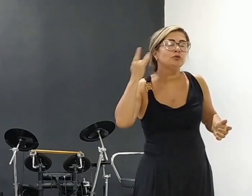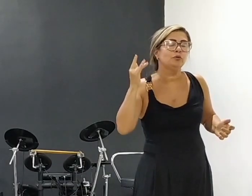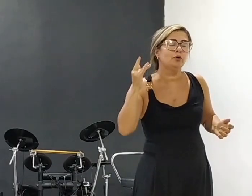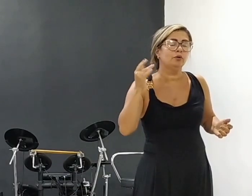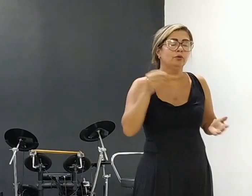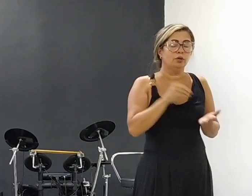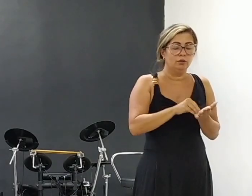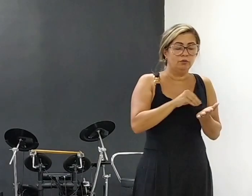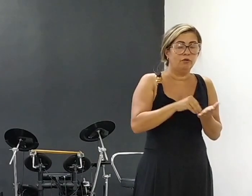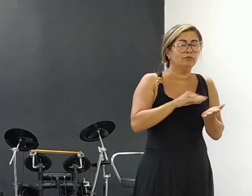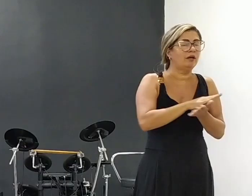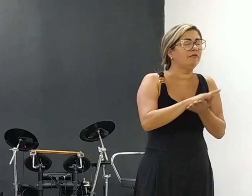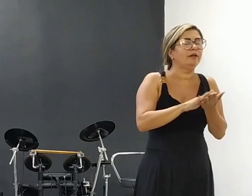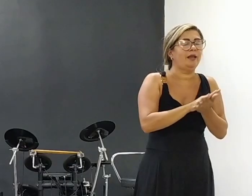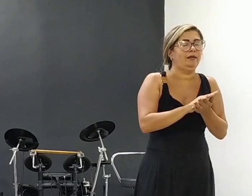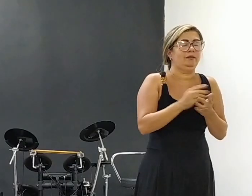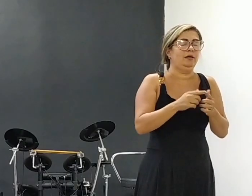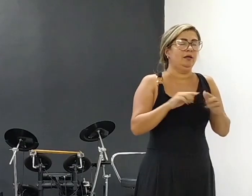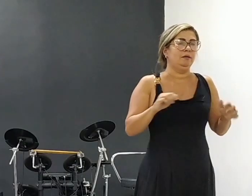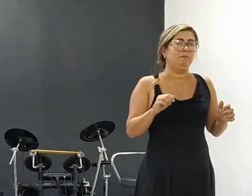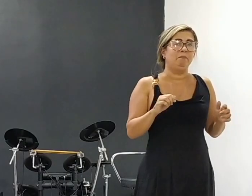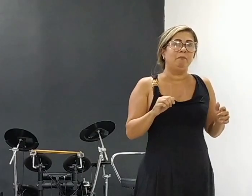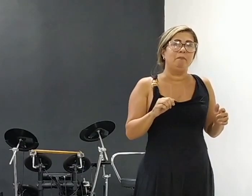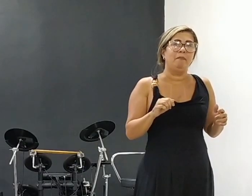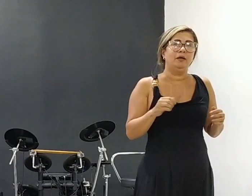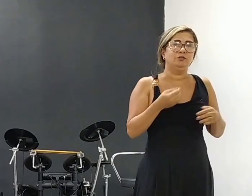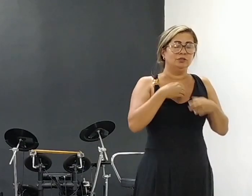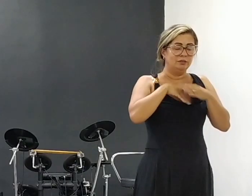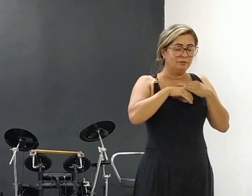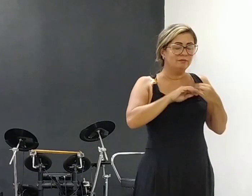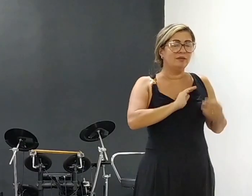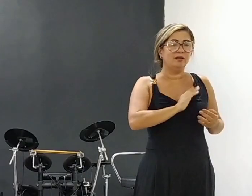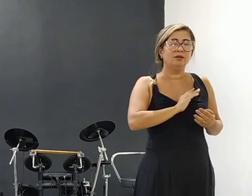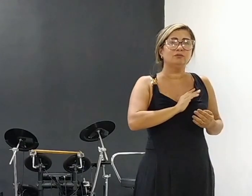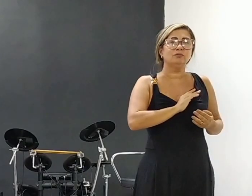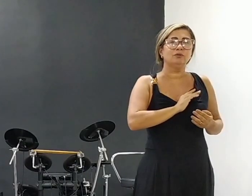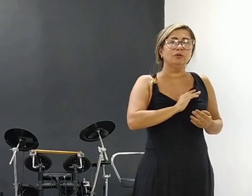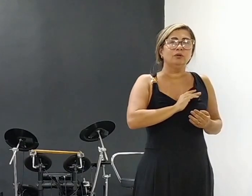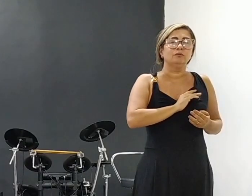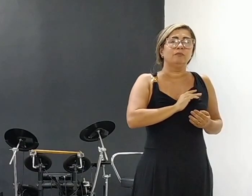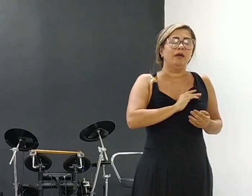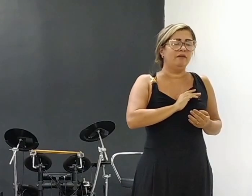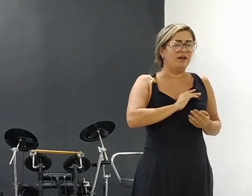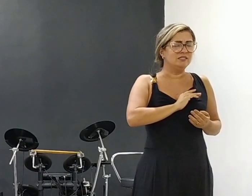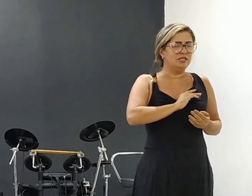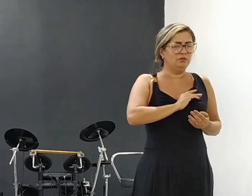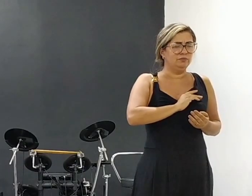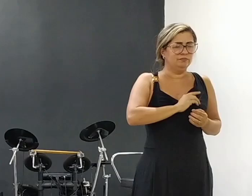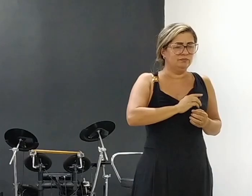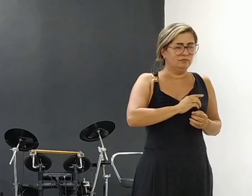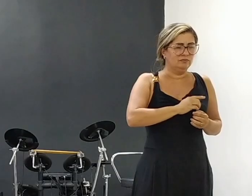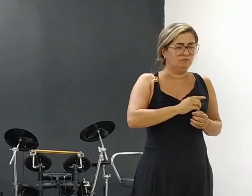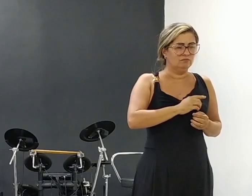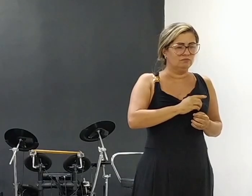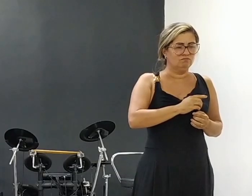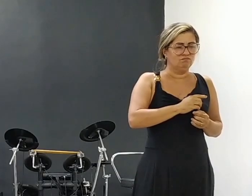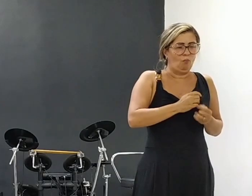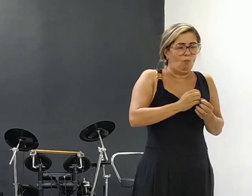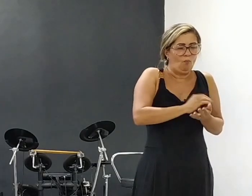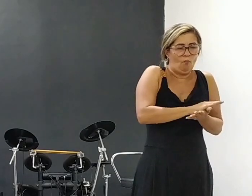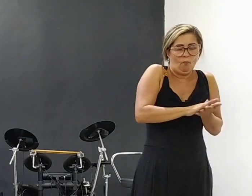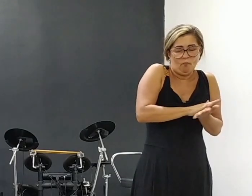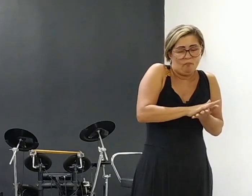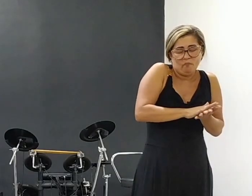nada, mas o vazio ainda tinha dentro dele. Sabe por quê, irmãos? Porque a gente pode correr atrás de